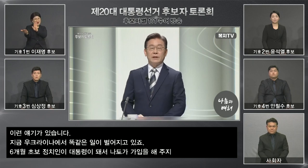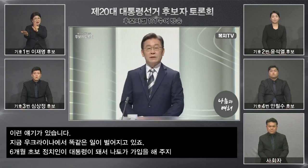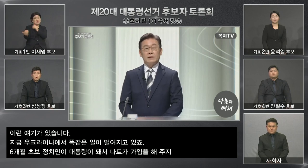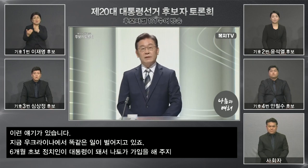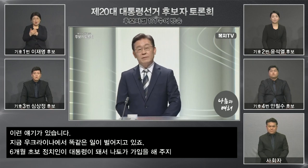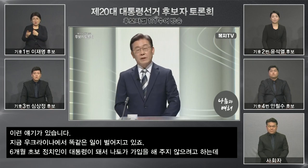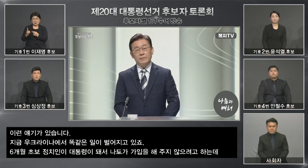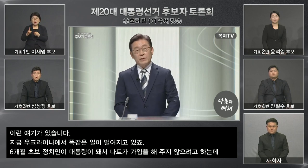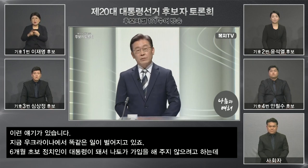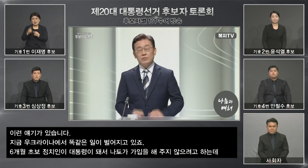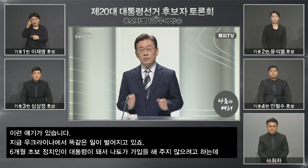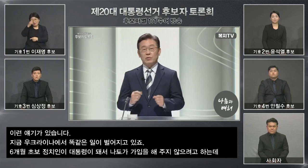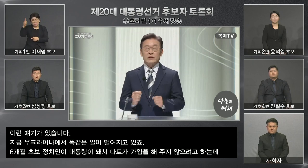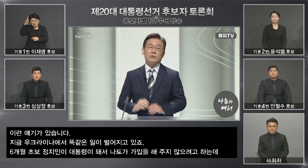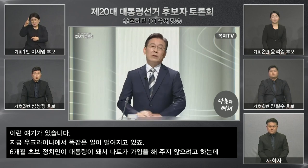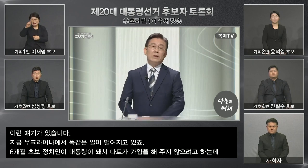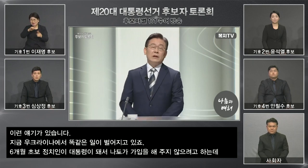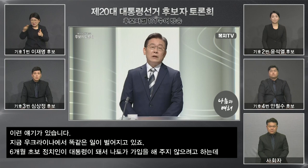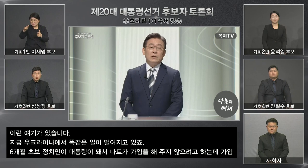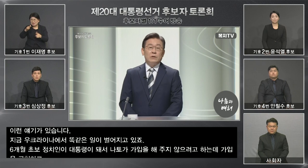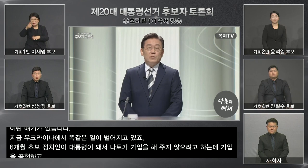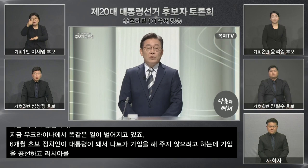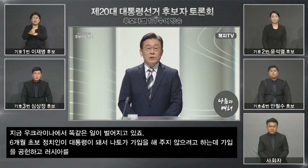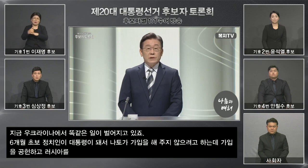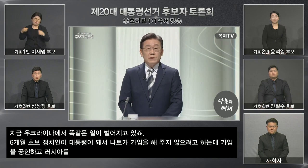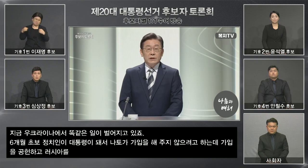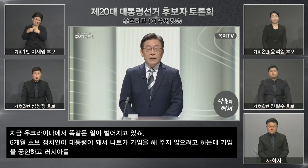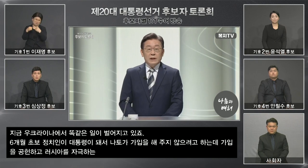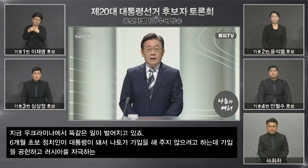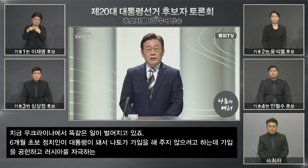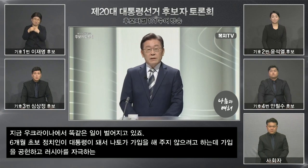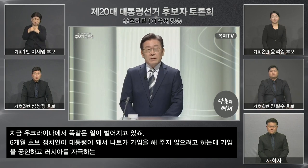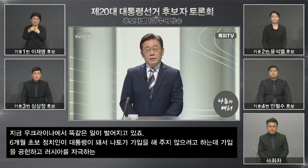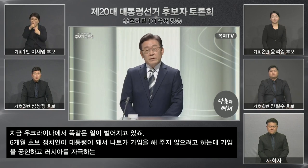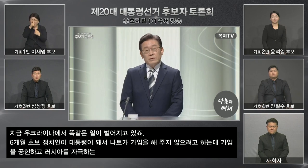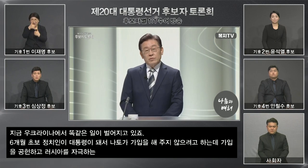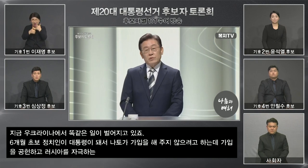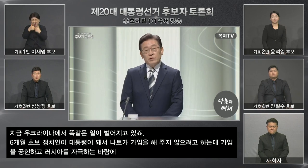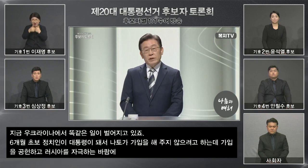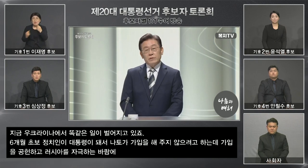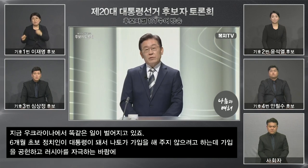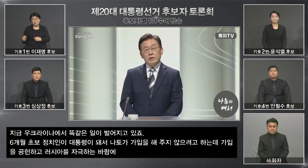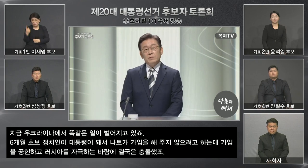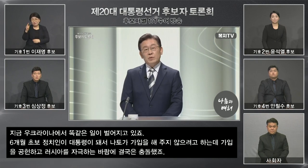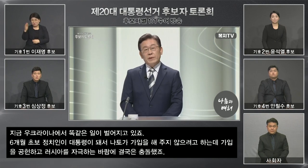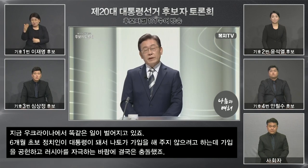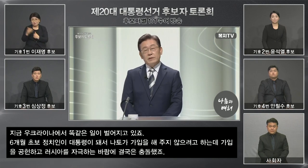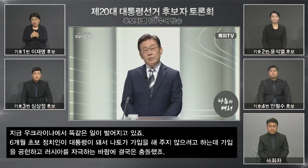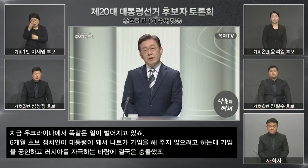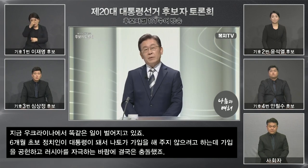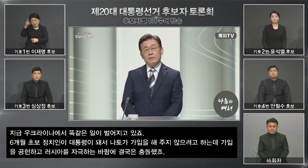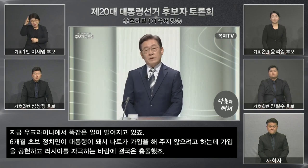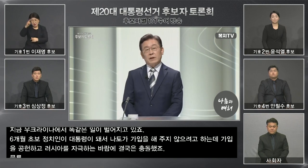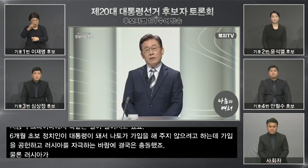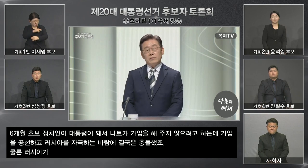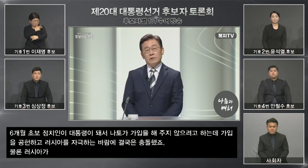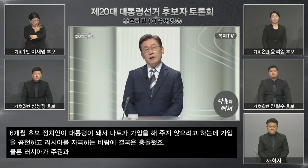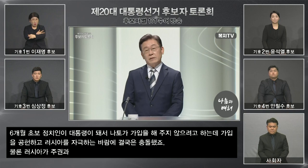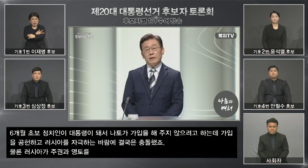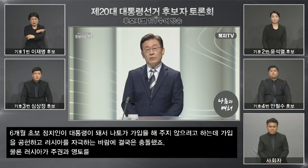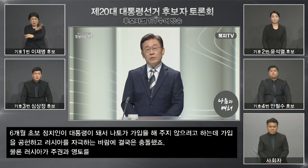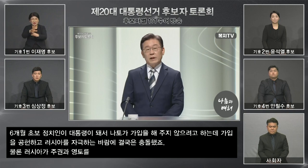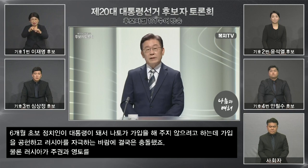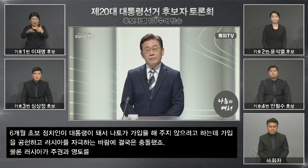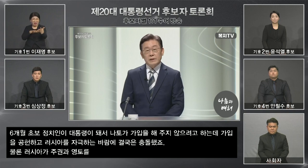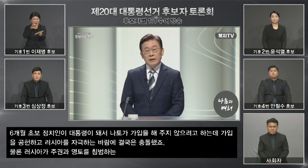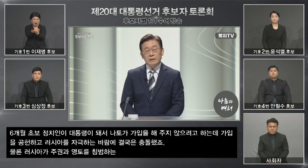러시아를 자극하는 바람에 결국은 충돌했죠. 물론 러시아가 주권과 영토를 침범하는 행위는 비난받아 당하고